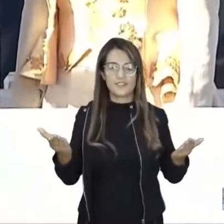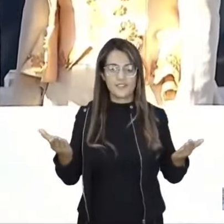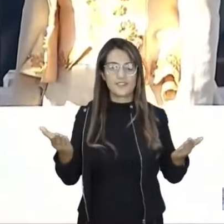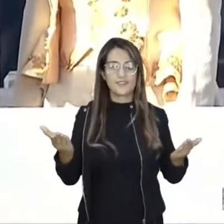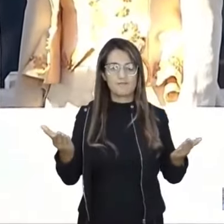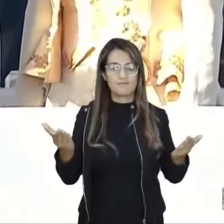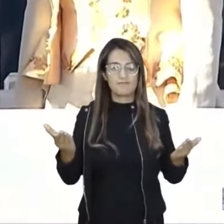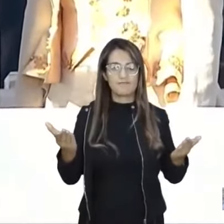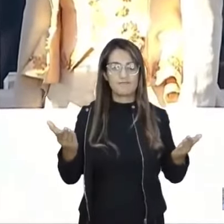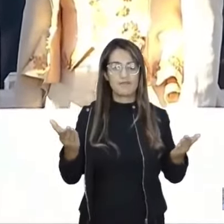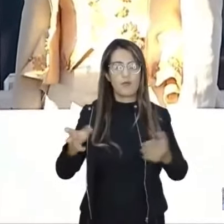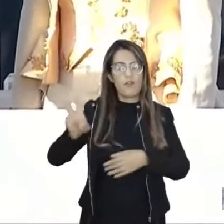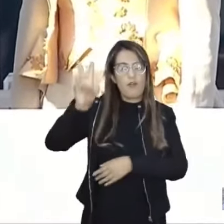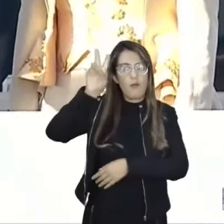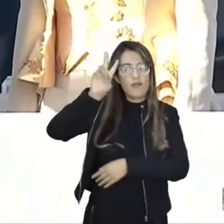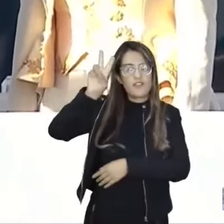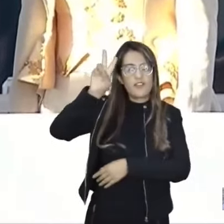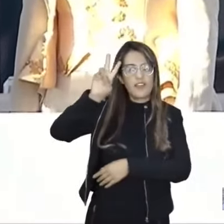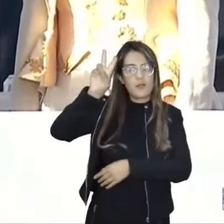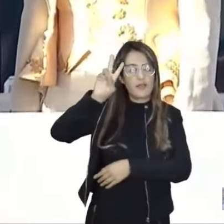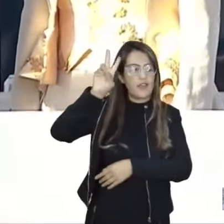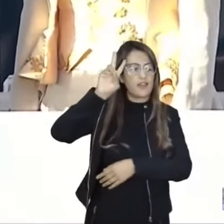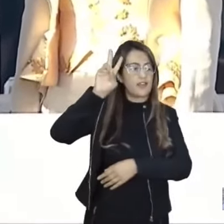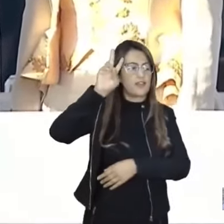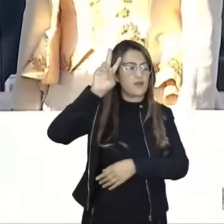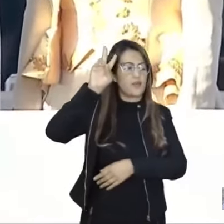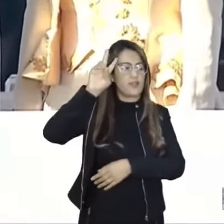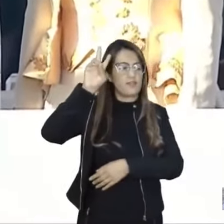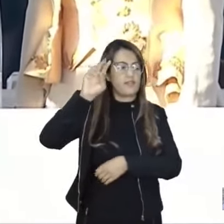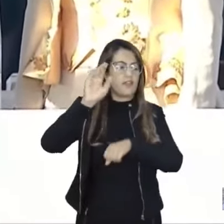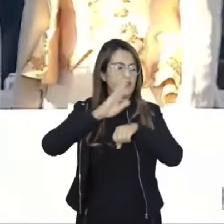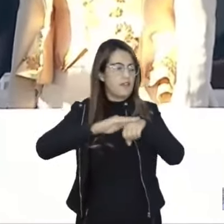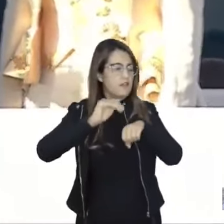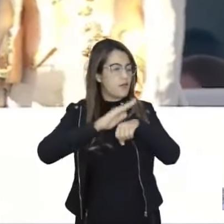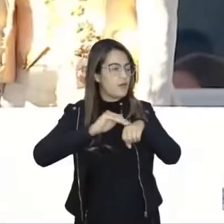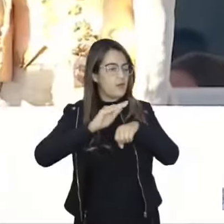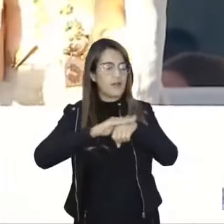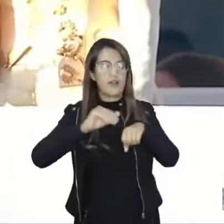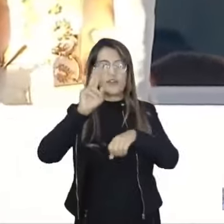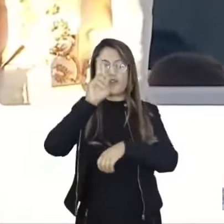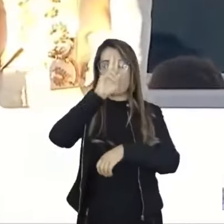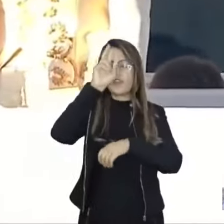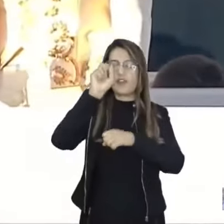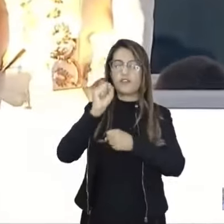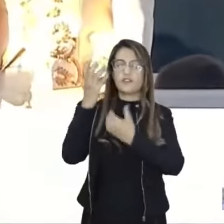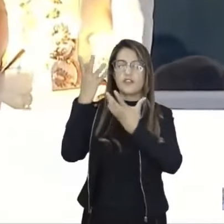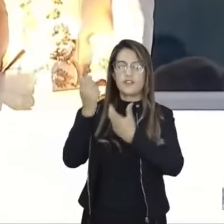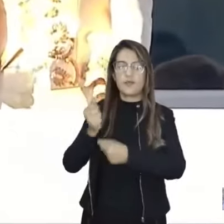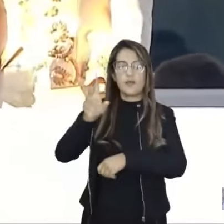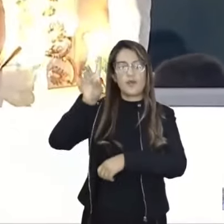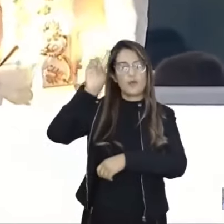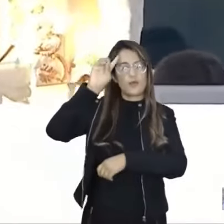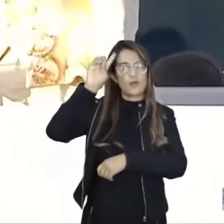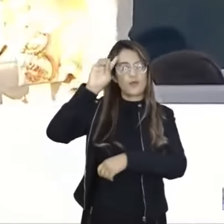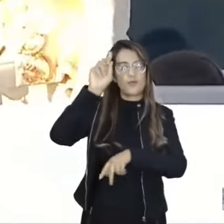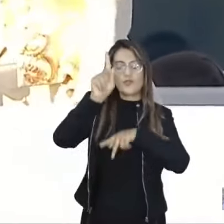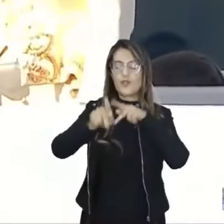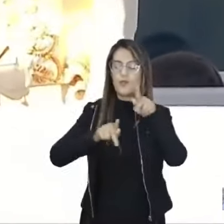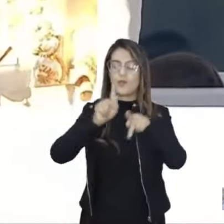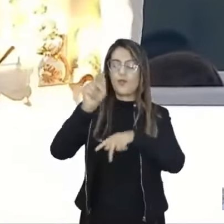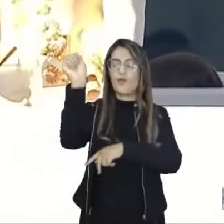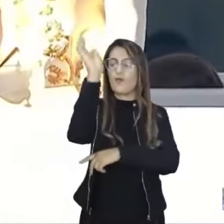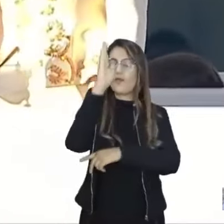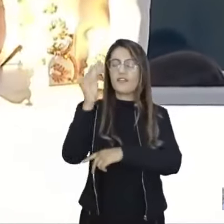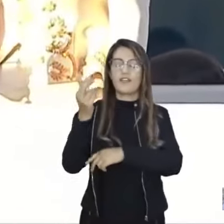lembrar e retribuir o carinho e a força que recebia todos os dias do povo brasileiro, representado pela